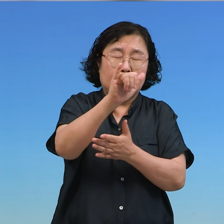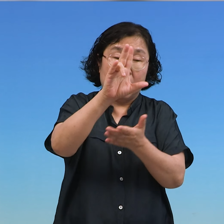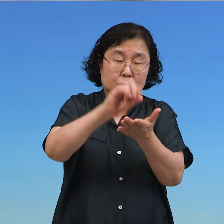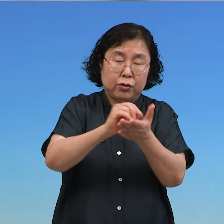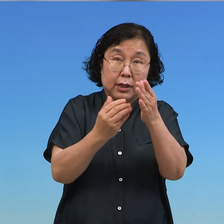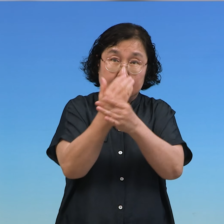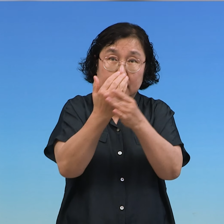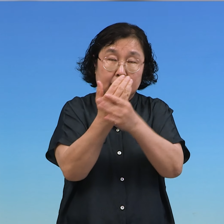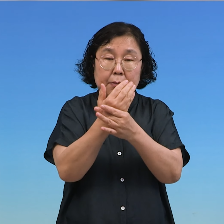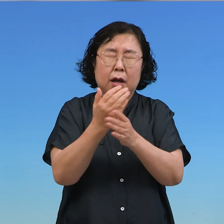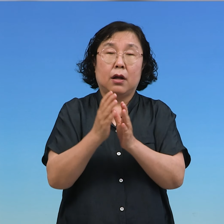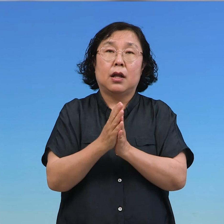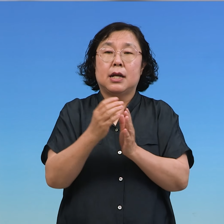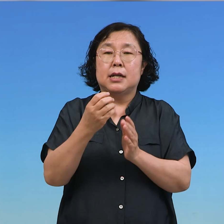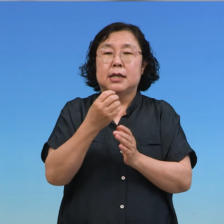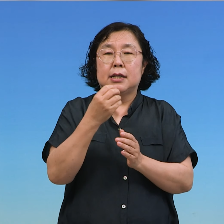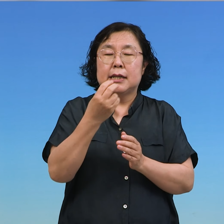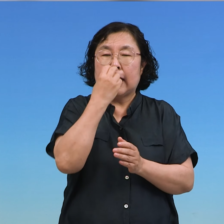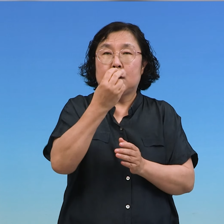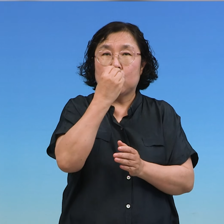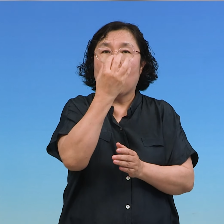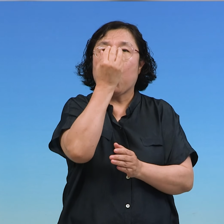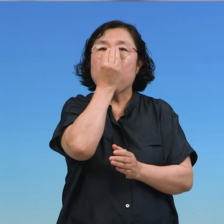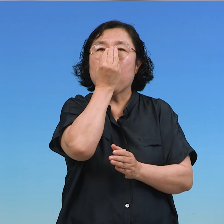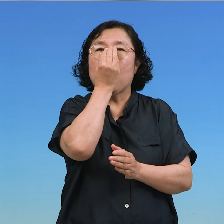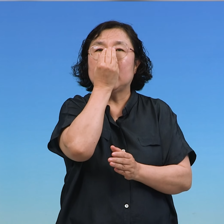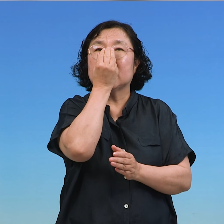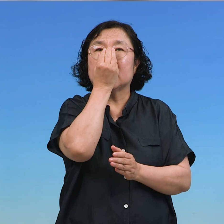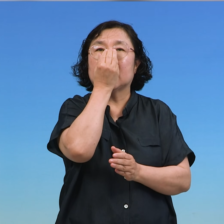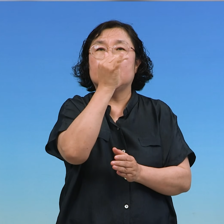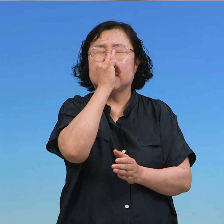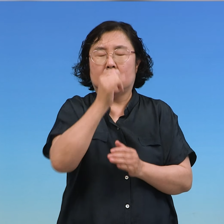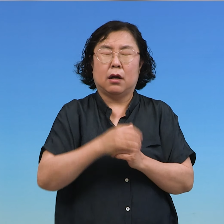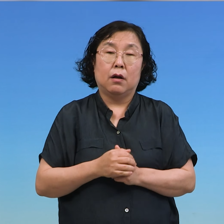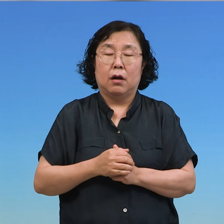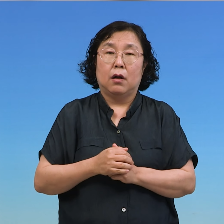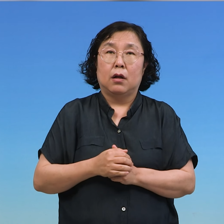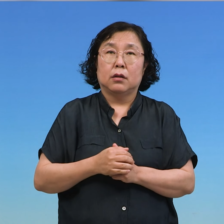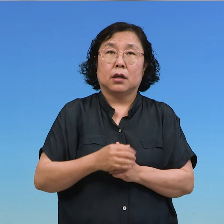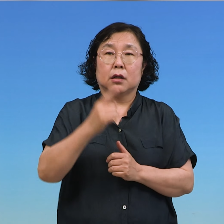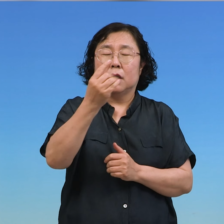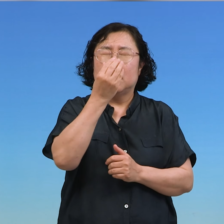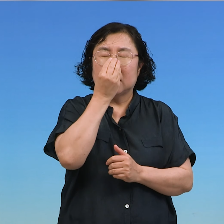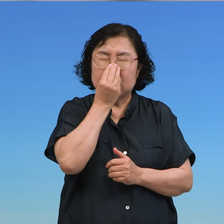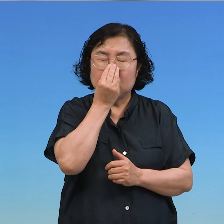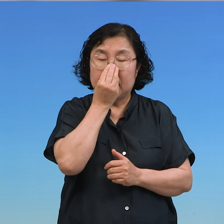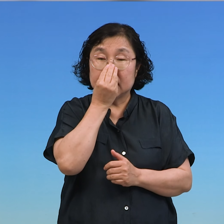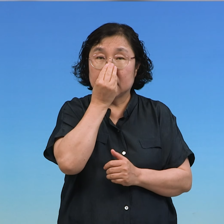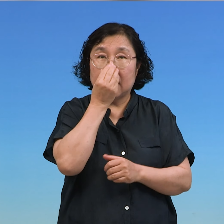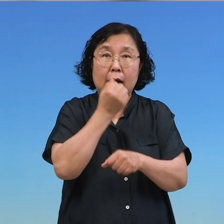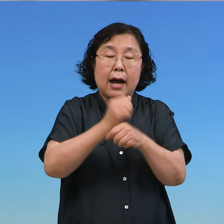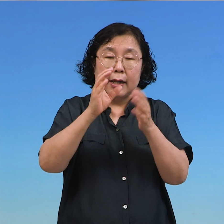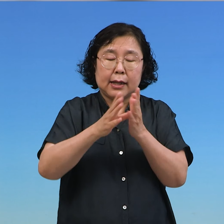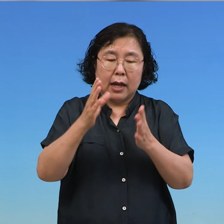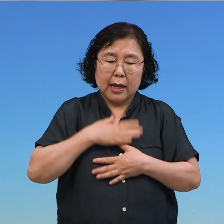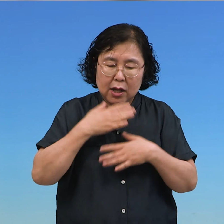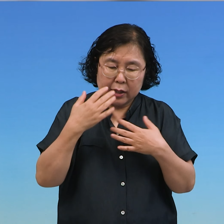생명선이 뚝 떨어지는데 산소 마스크 연약한 아이나 연약한